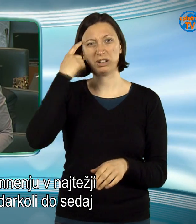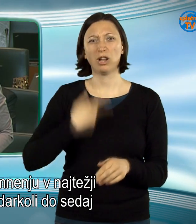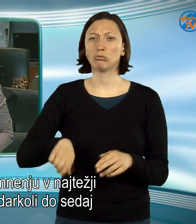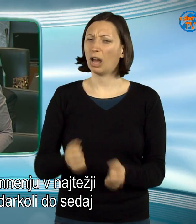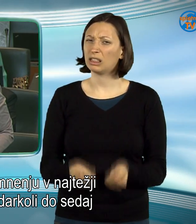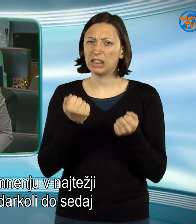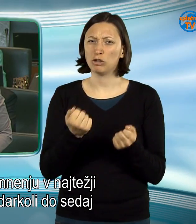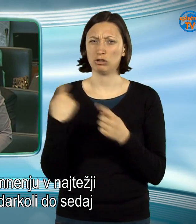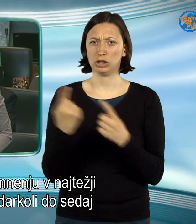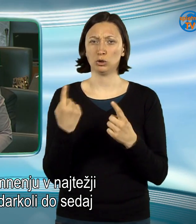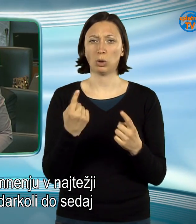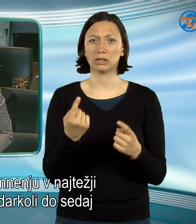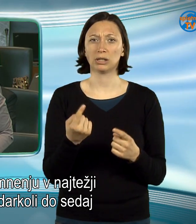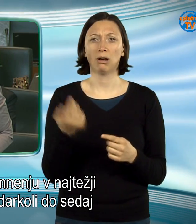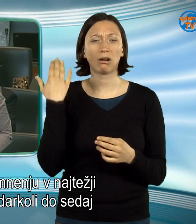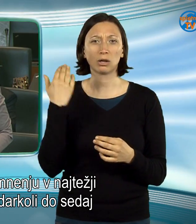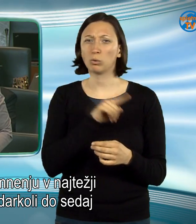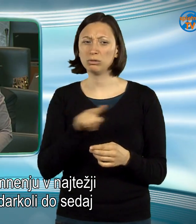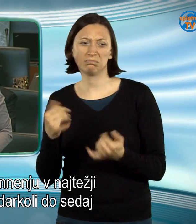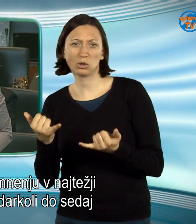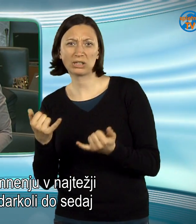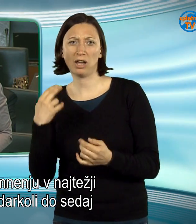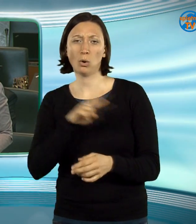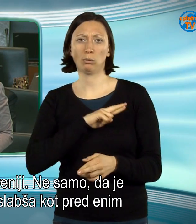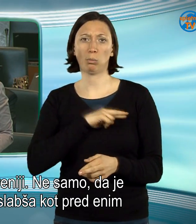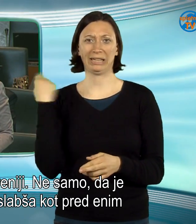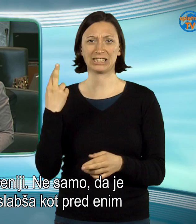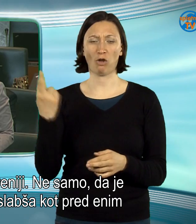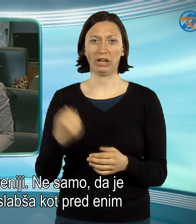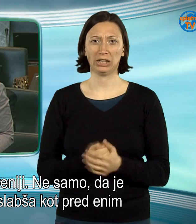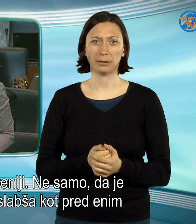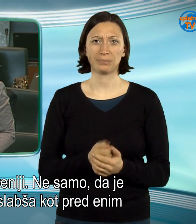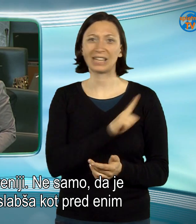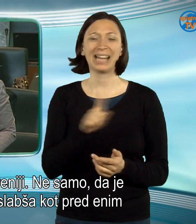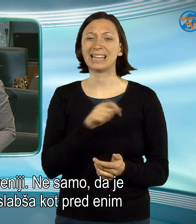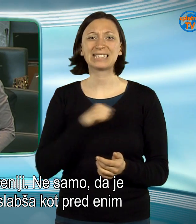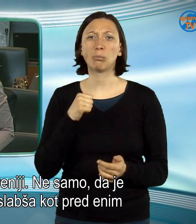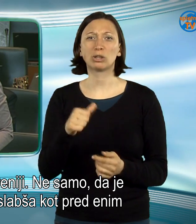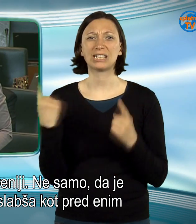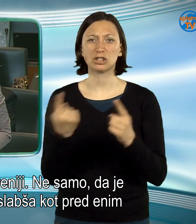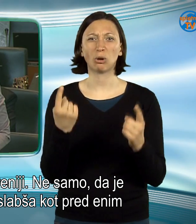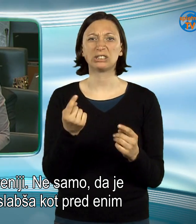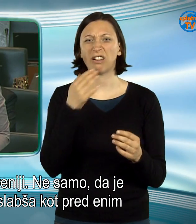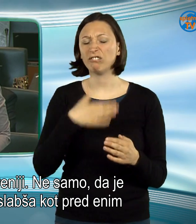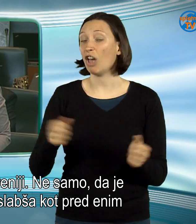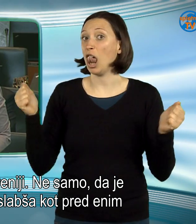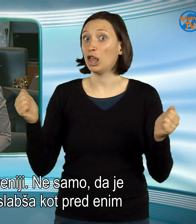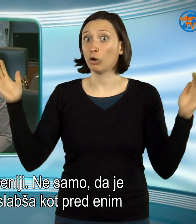v najtežji situaciji kadarkoli do sedaj v Republiki Sloveniji. Ne samo, da je situacija veliko slabša kot pred